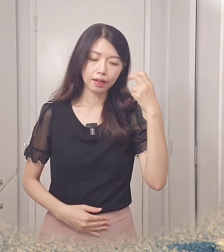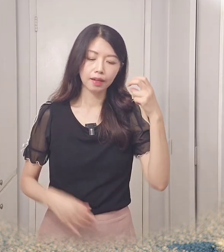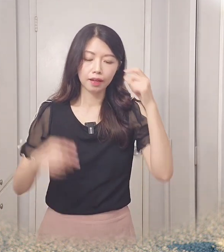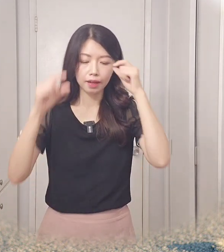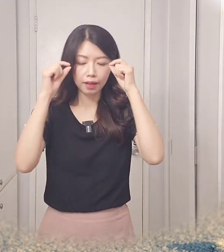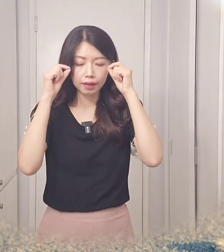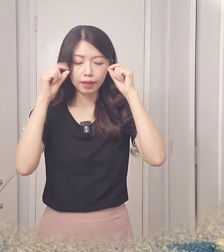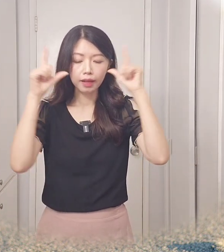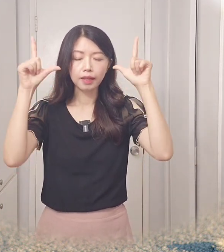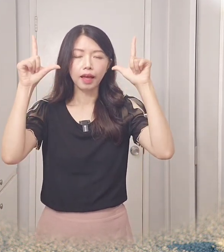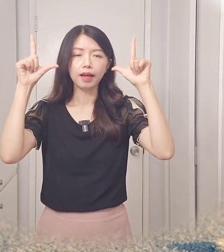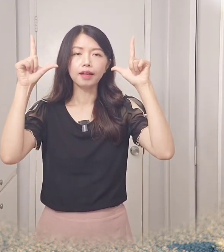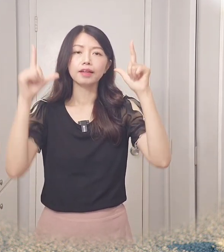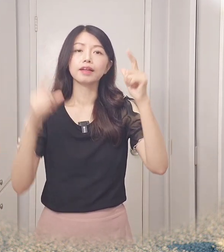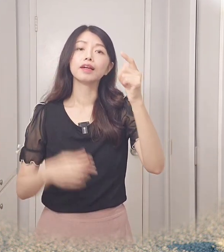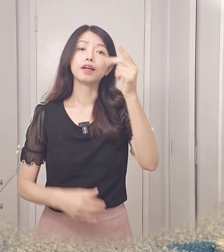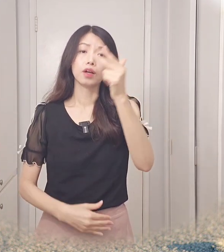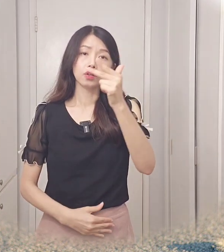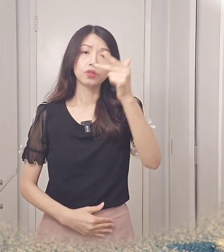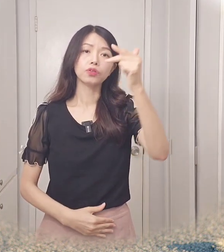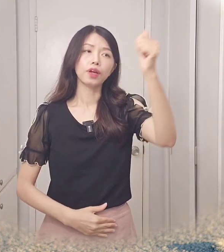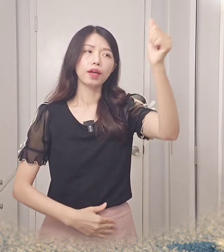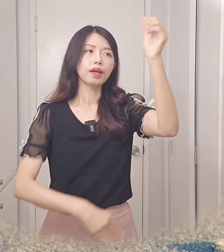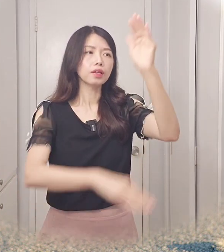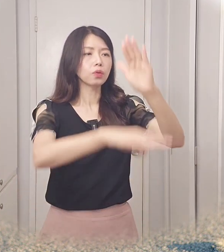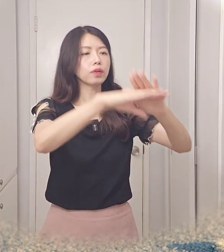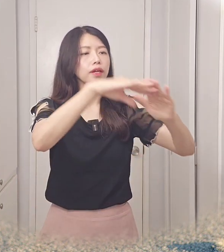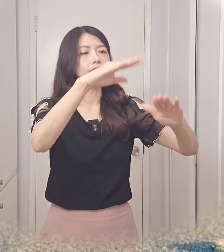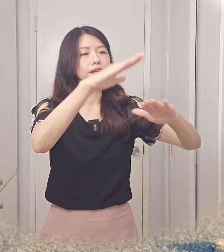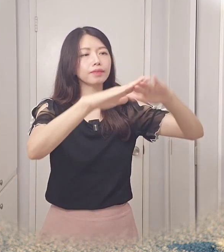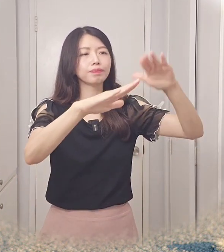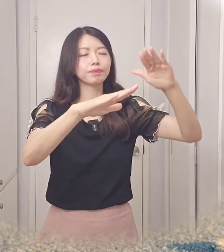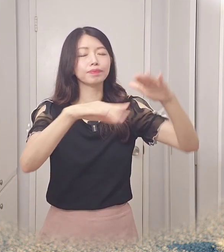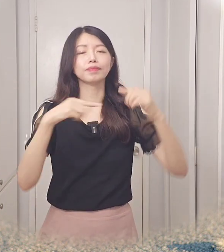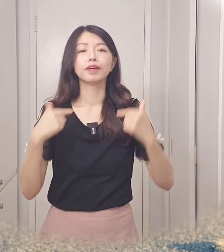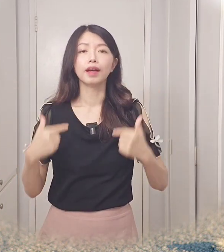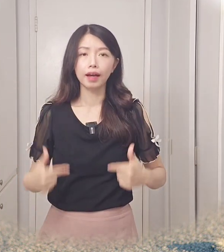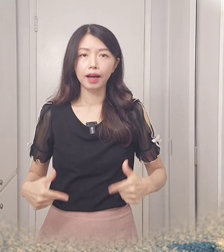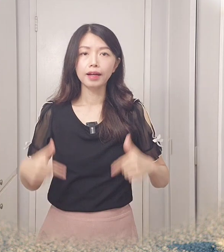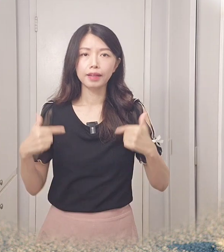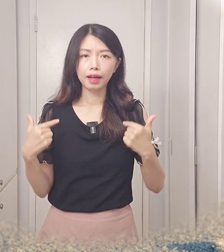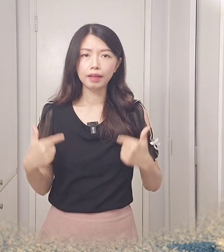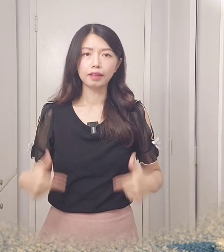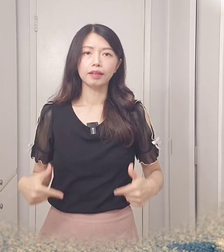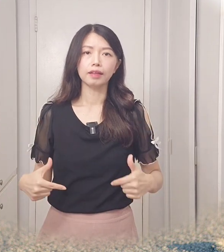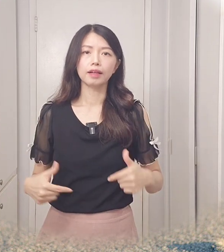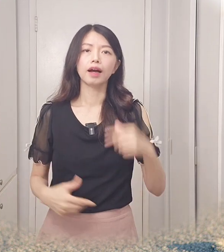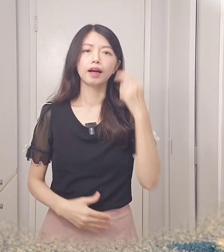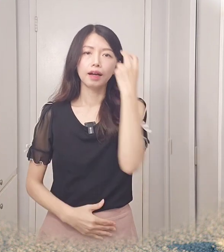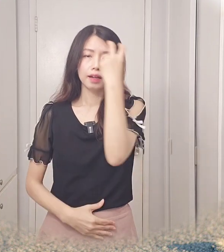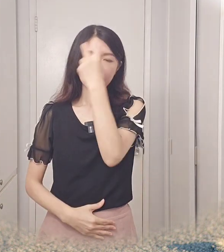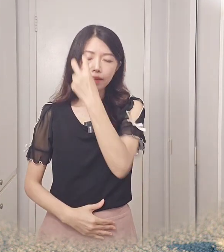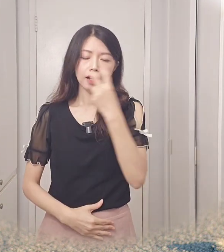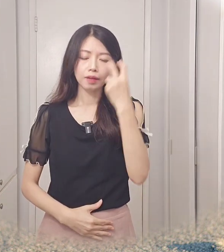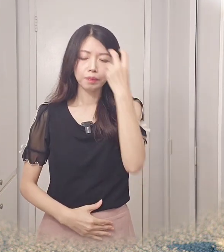자나 깨나 주의 손이 항상